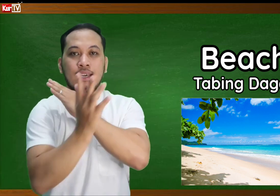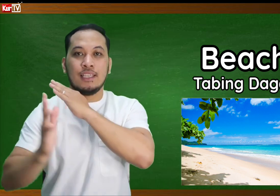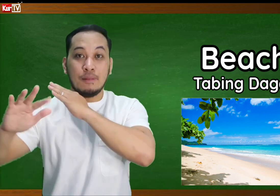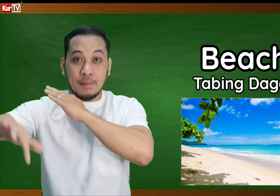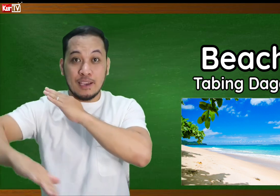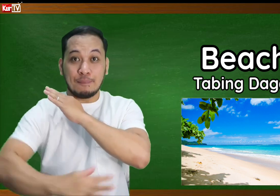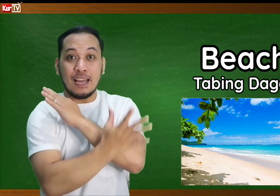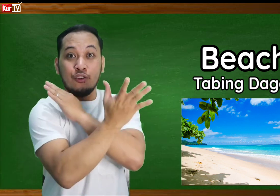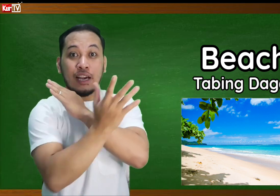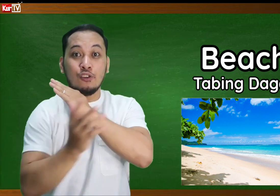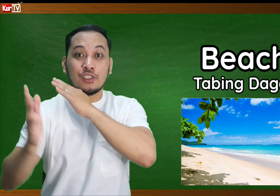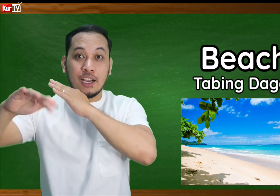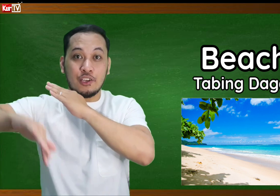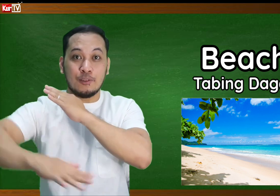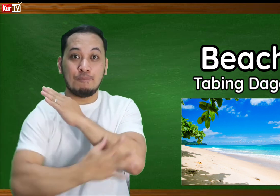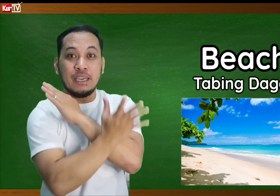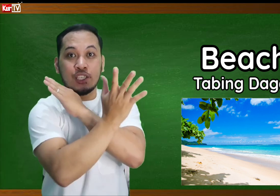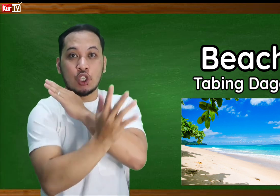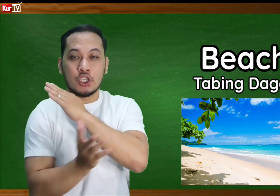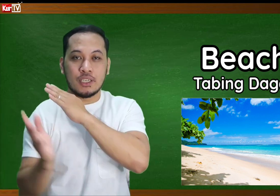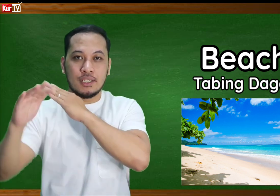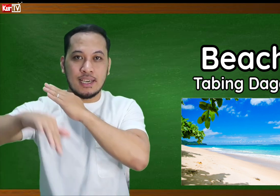Di ba may paalon-alon siyang ganun? Beach. Yan.